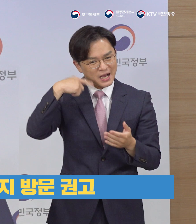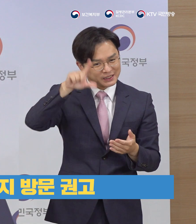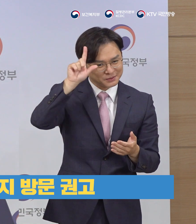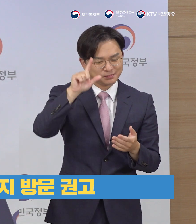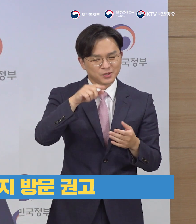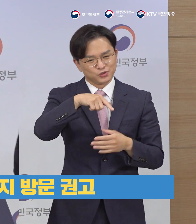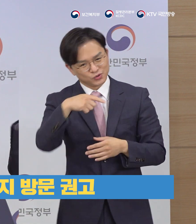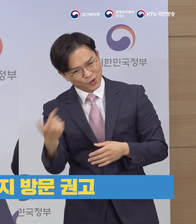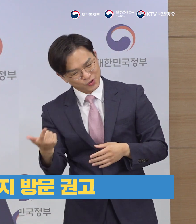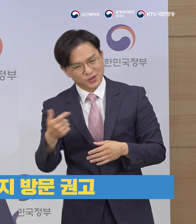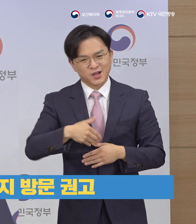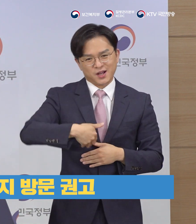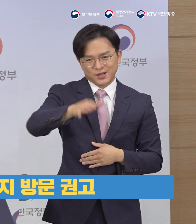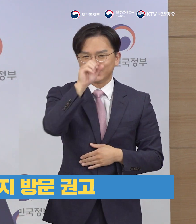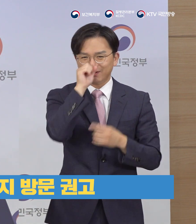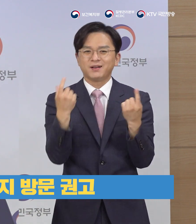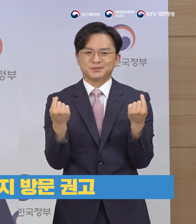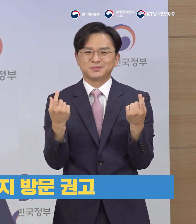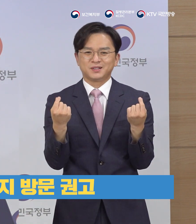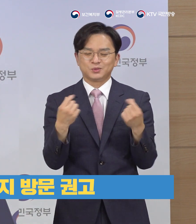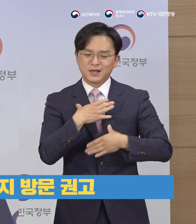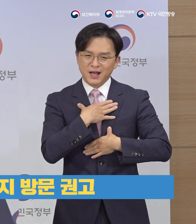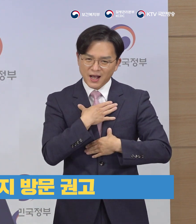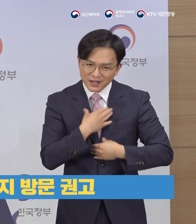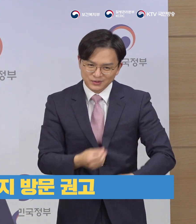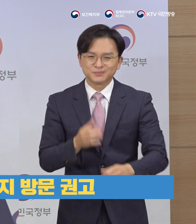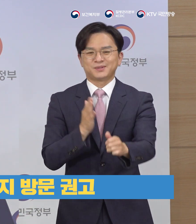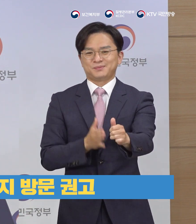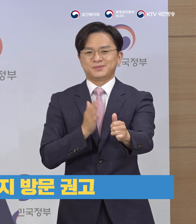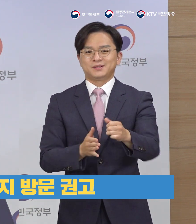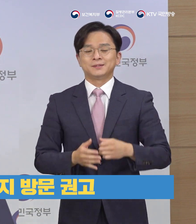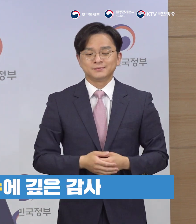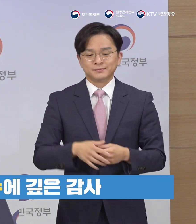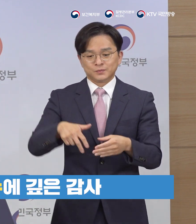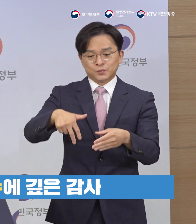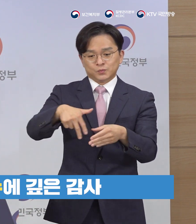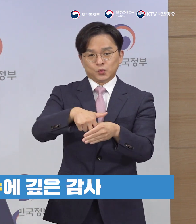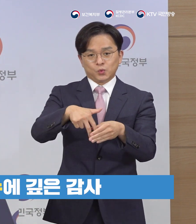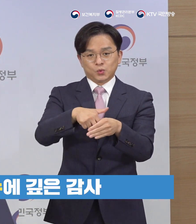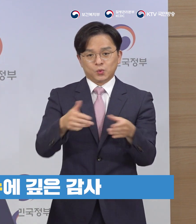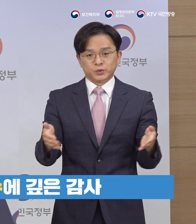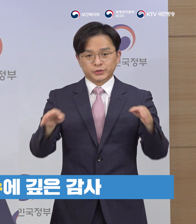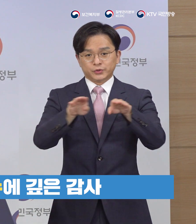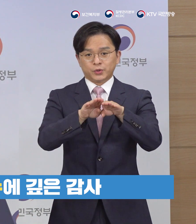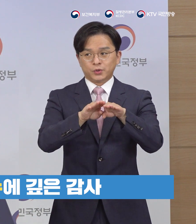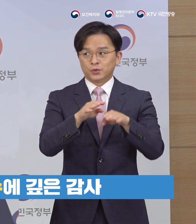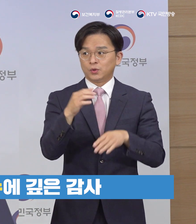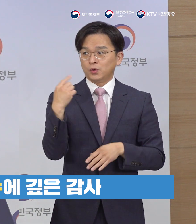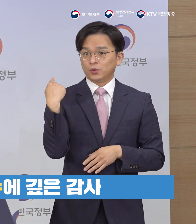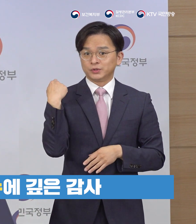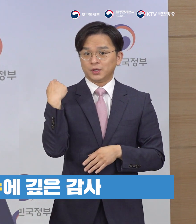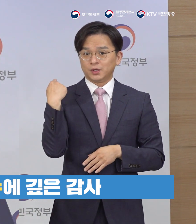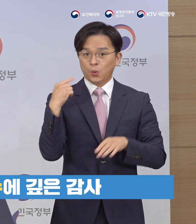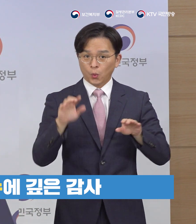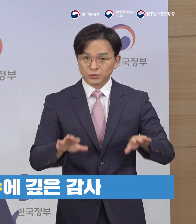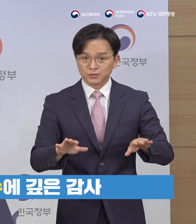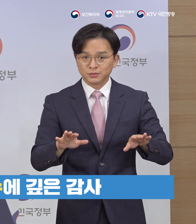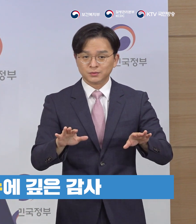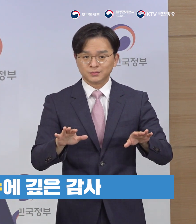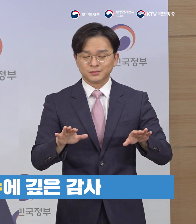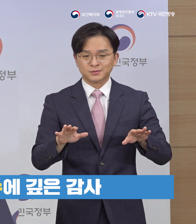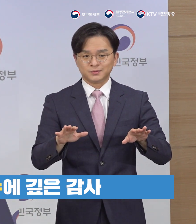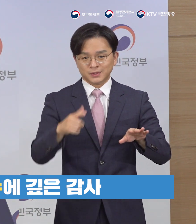개별 차량을 이용하여 이동한 휴가를 보내시길 부탁드립니다. 이번 주말에도 교회를 비롯한